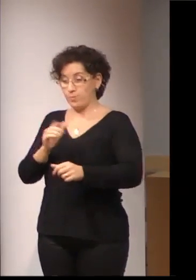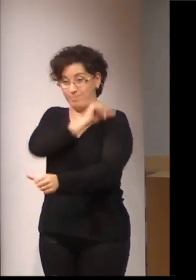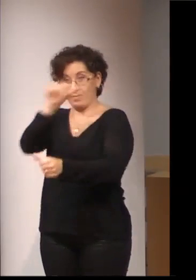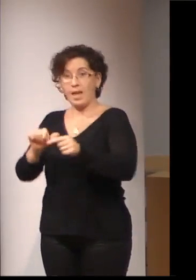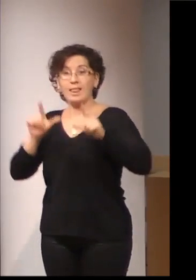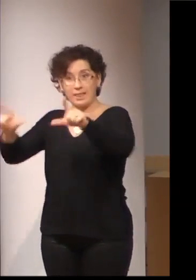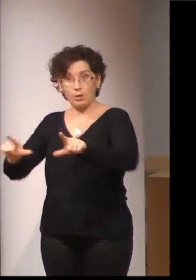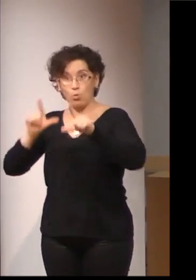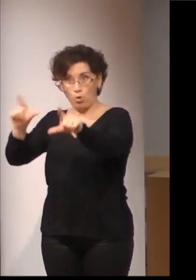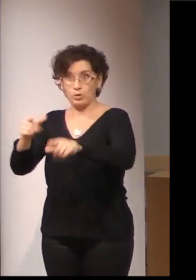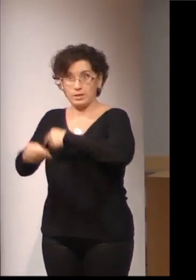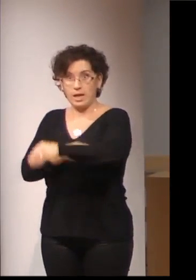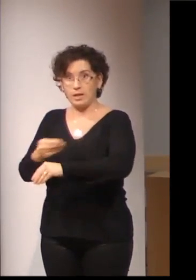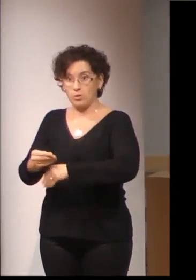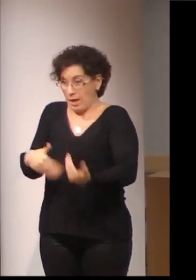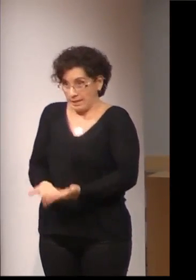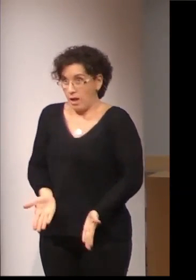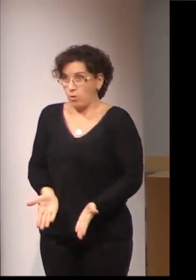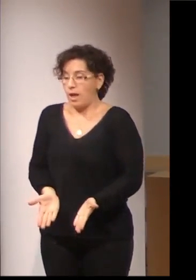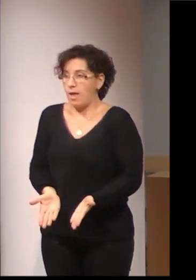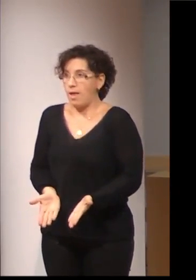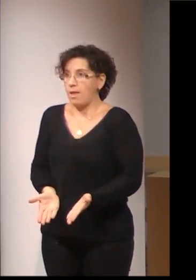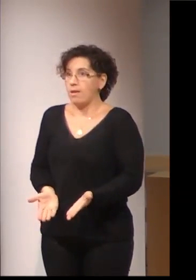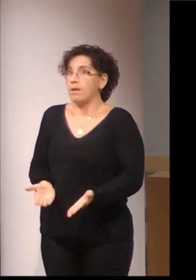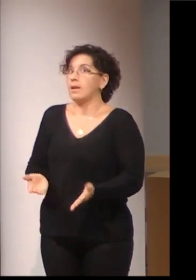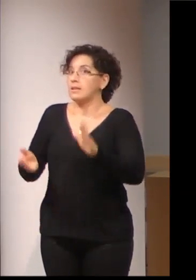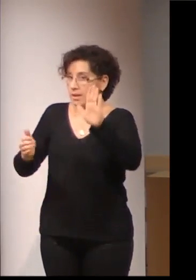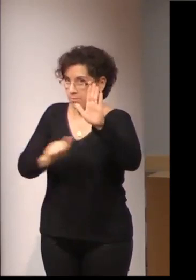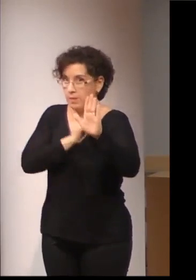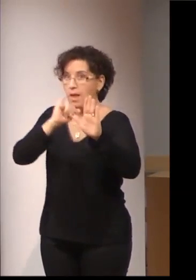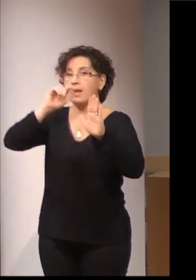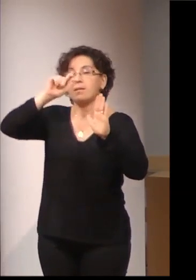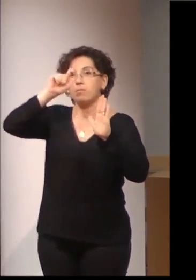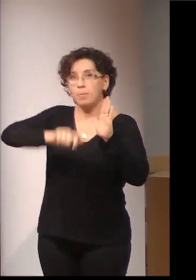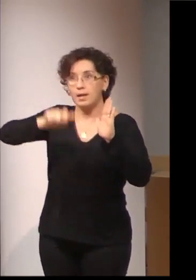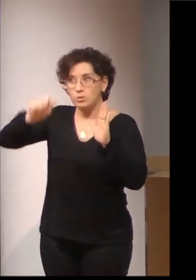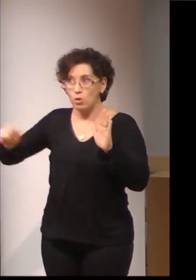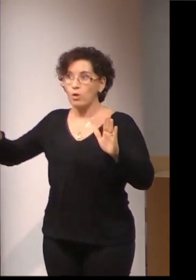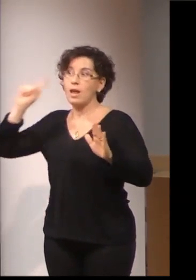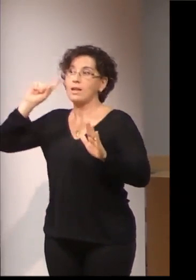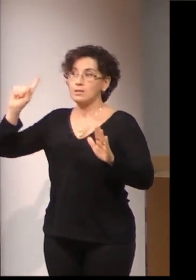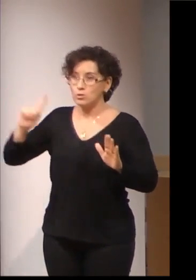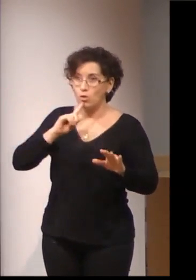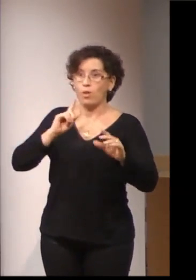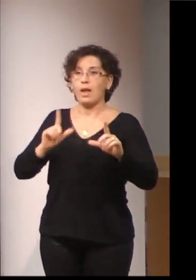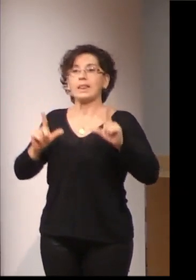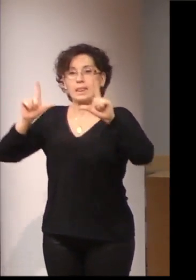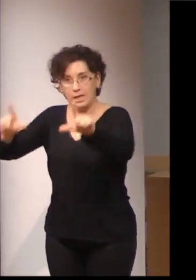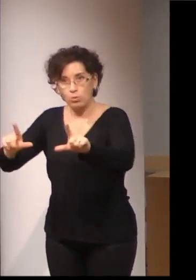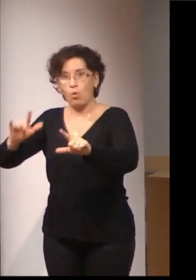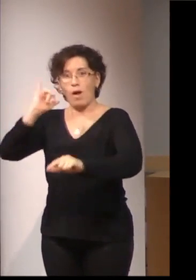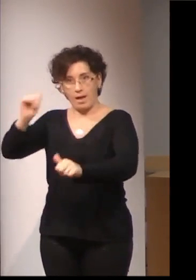Por cierto, hay personas sordas tituladas con ese máster, es decir, hay